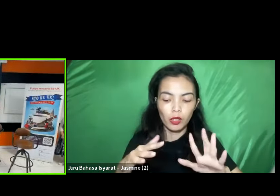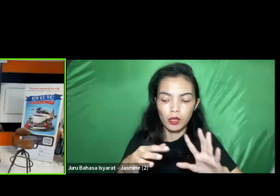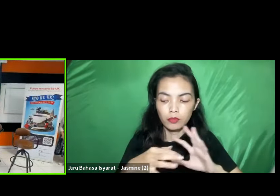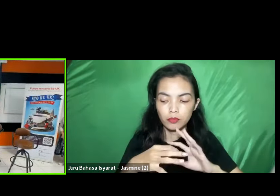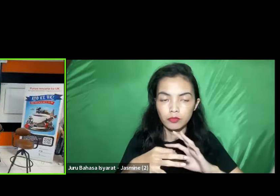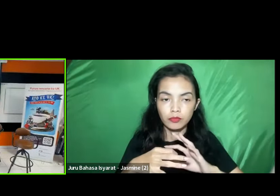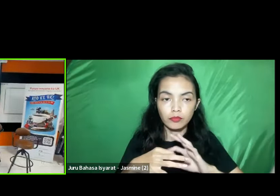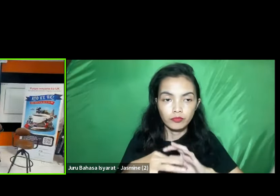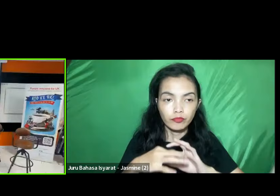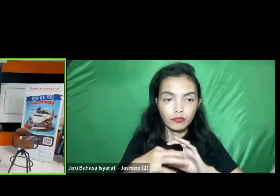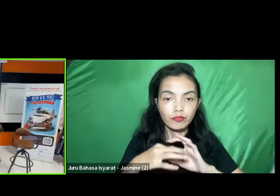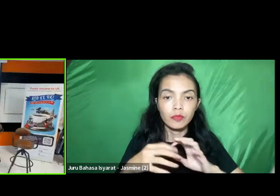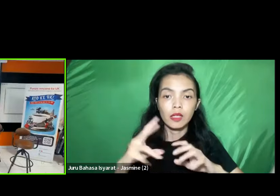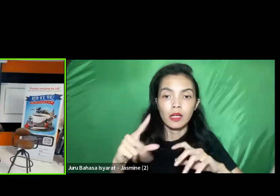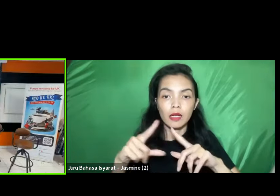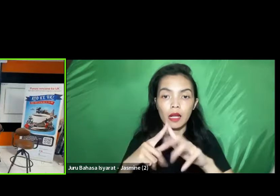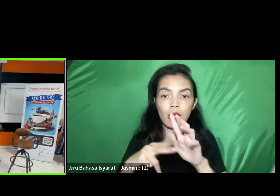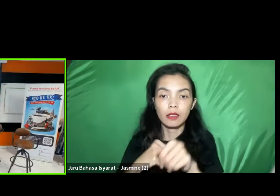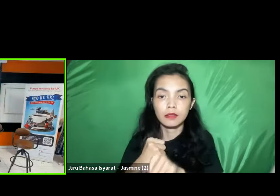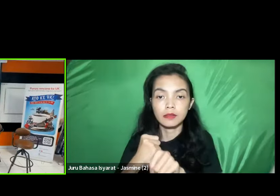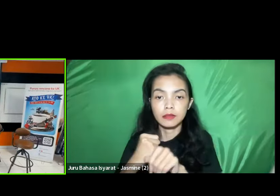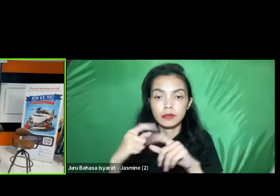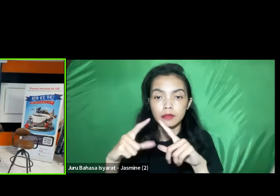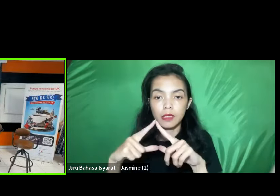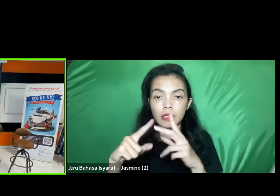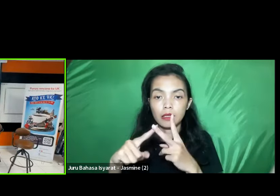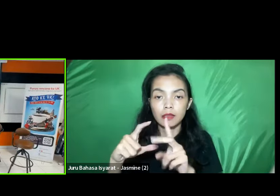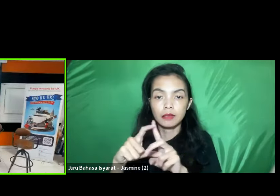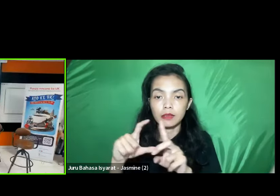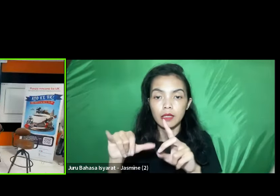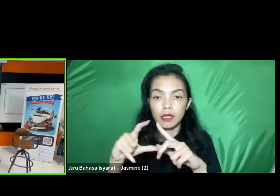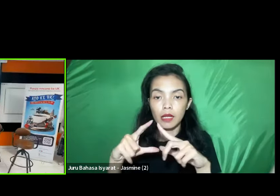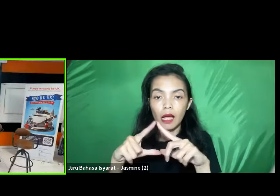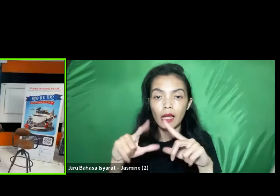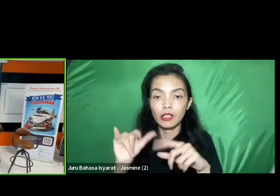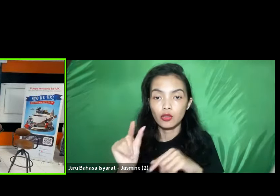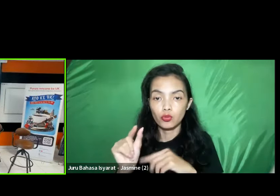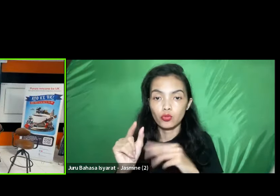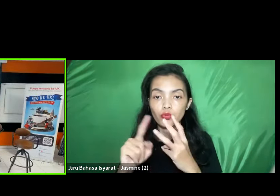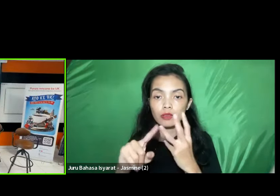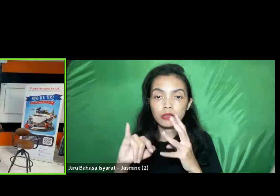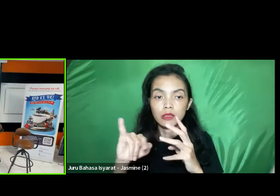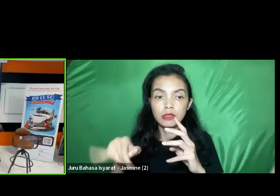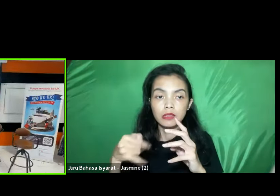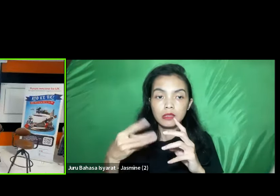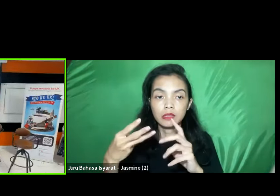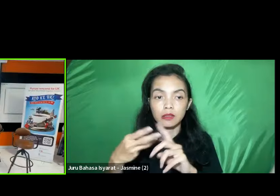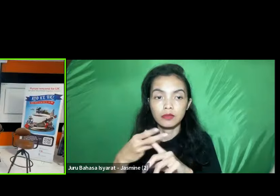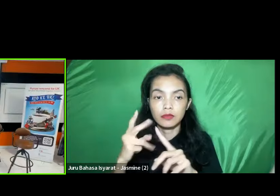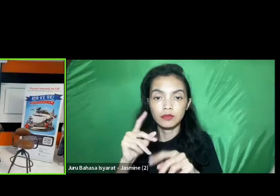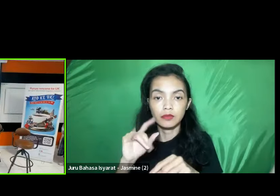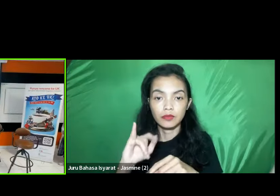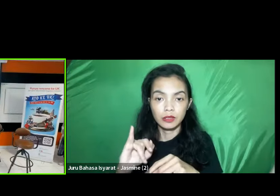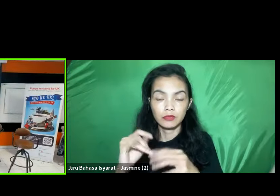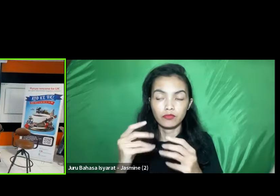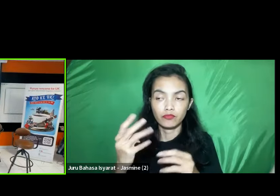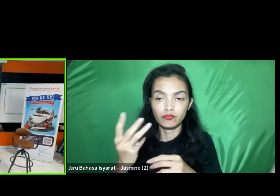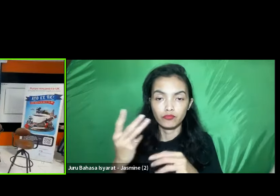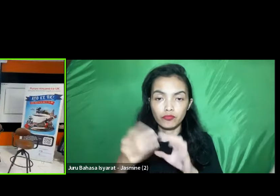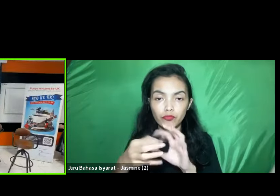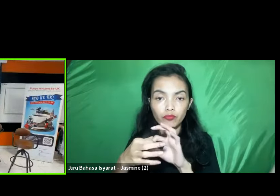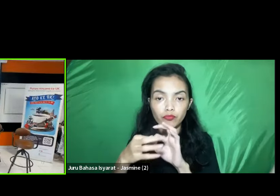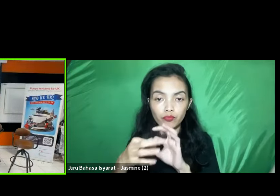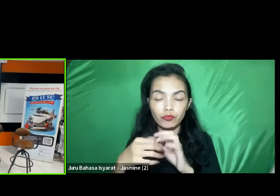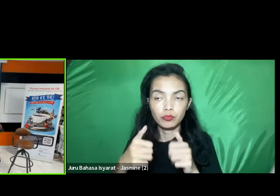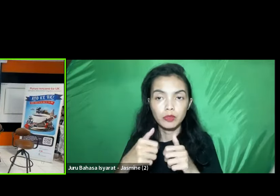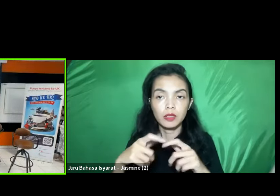Mas Rangga Kak Dayu dan juga Mas Jefri mana ya Oh ini Jefri gitu jadi e pertama Terima kasih untuk kerj samamanya gitu Jadi kita bisa melakukan